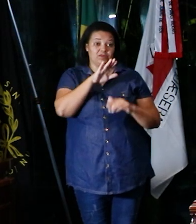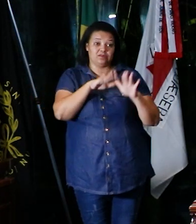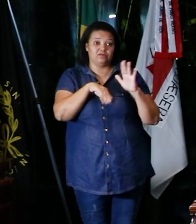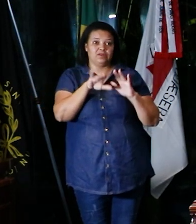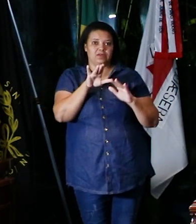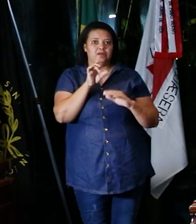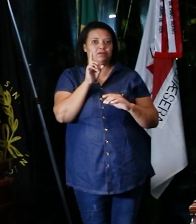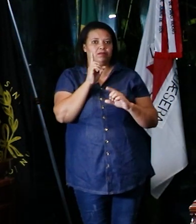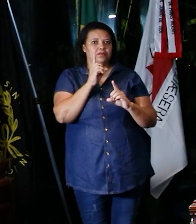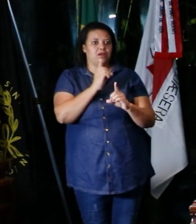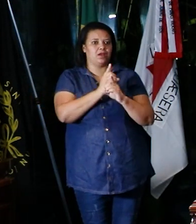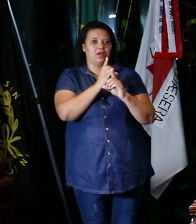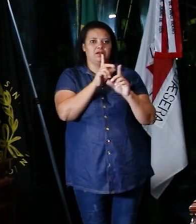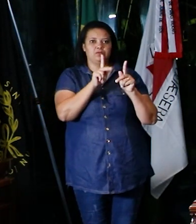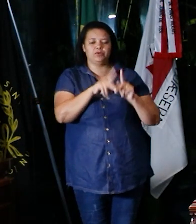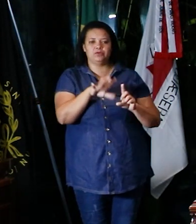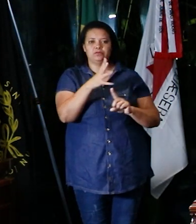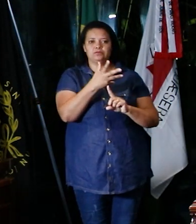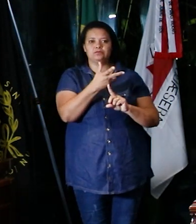arte.